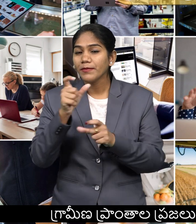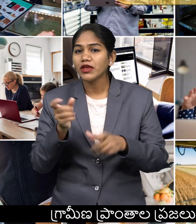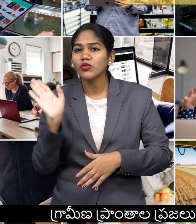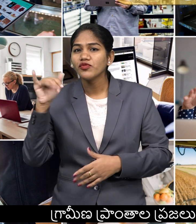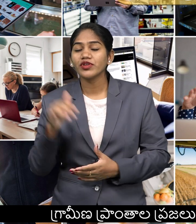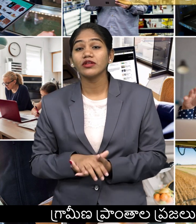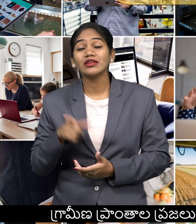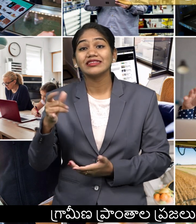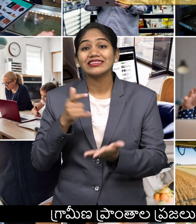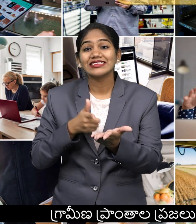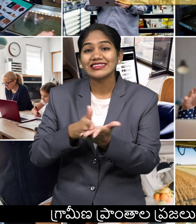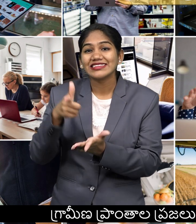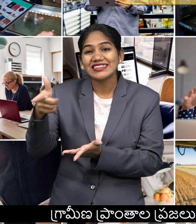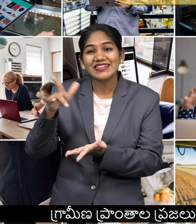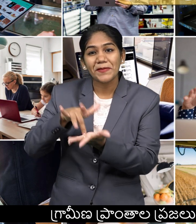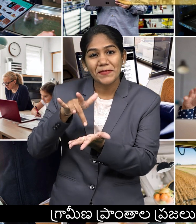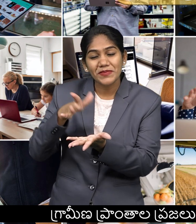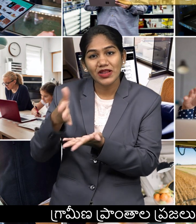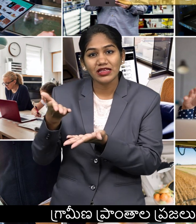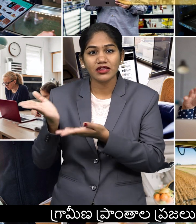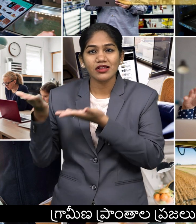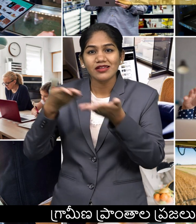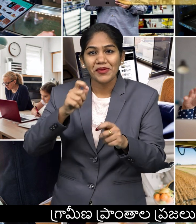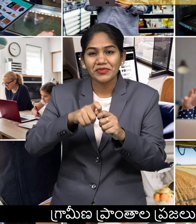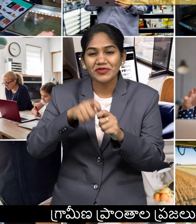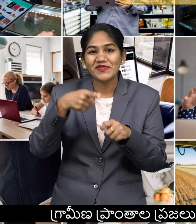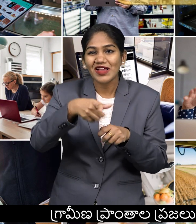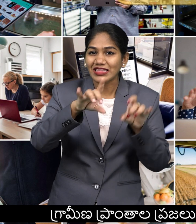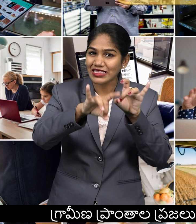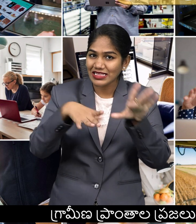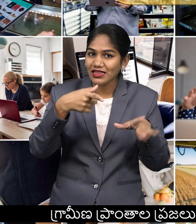గ్రామీణ ప్రాంతాల ప్రజలు నగరంలో పనిచేయడానికి వస్తున్నారు,